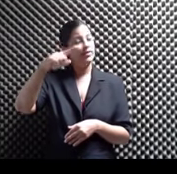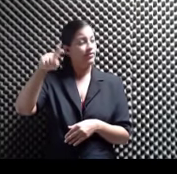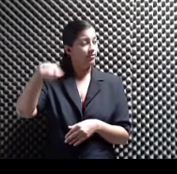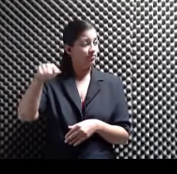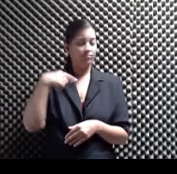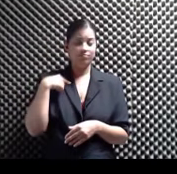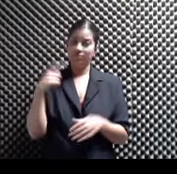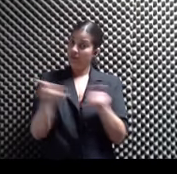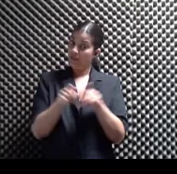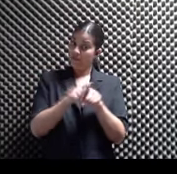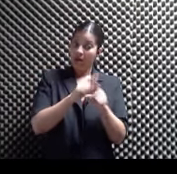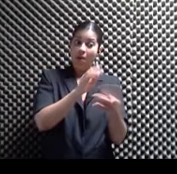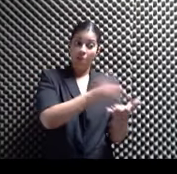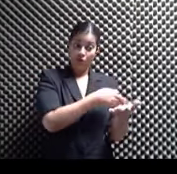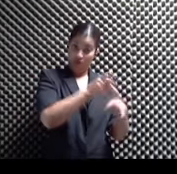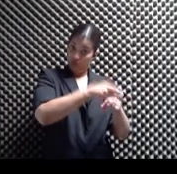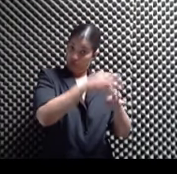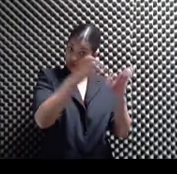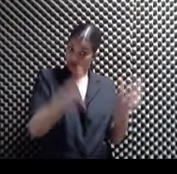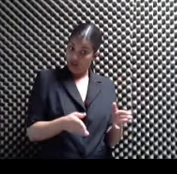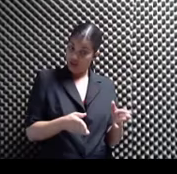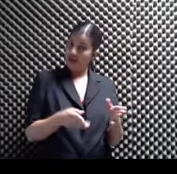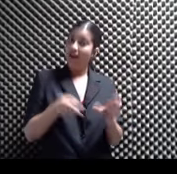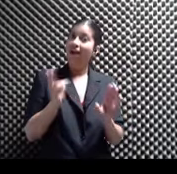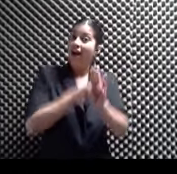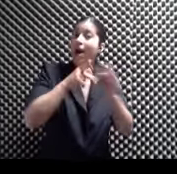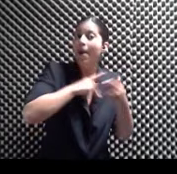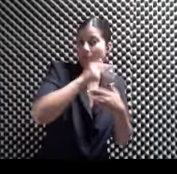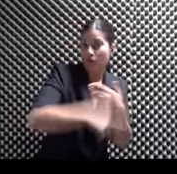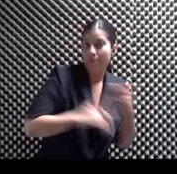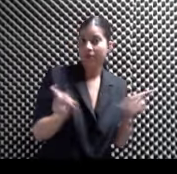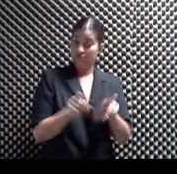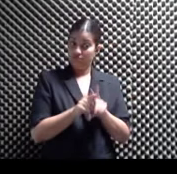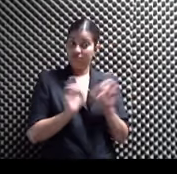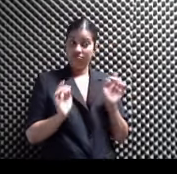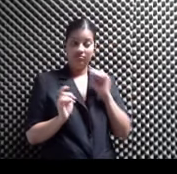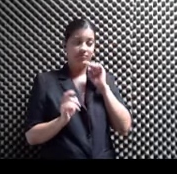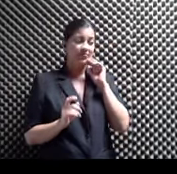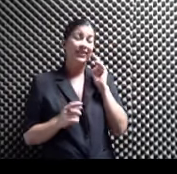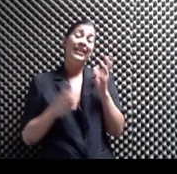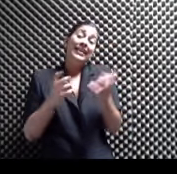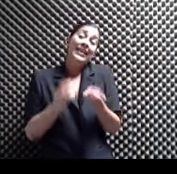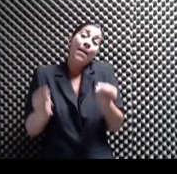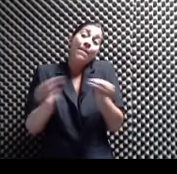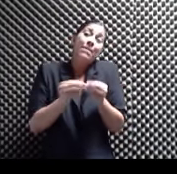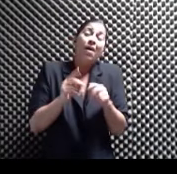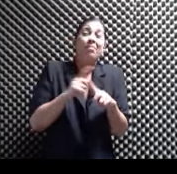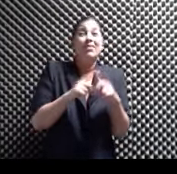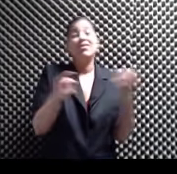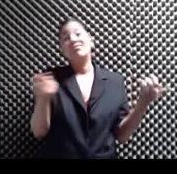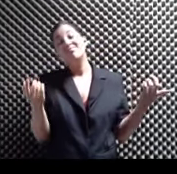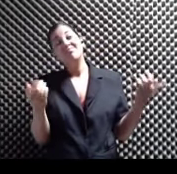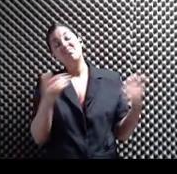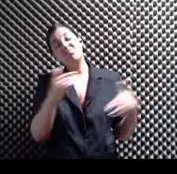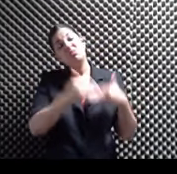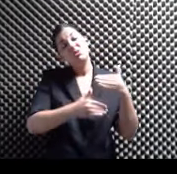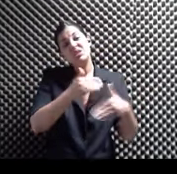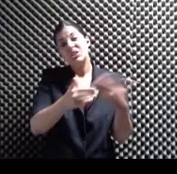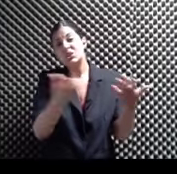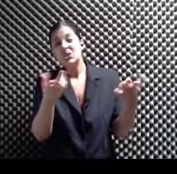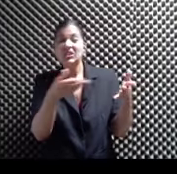ocasiones de artistas puertorriqueños. Quiso programar mucha música, pero los problemas estos de las editoras y los derechos, pues complicó un poco